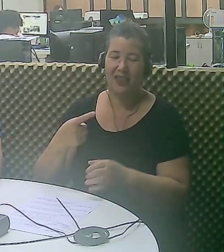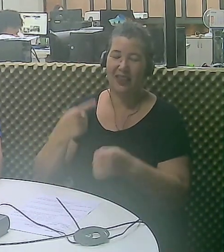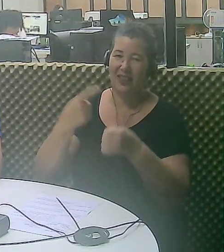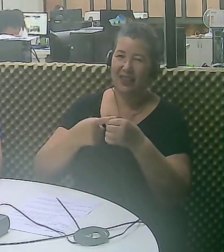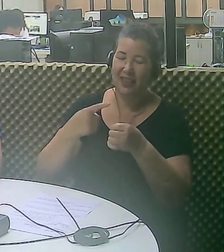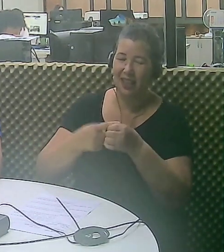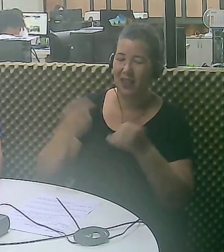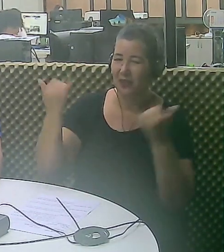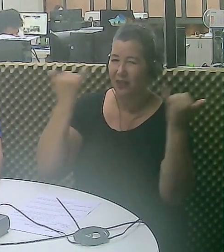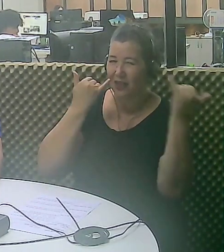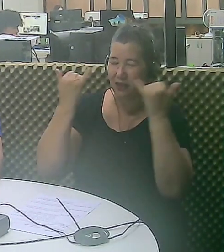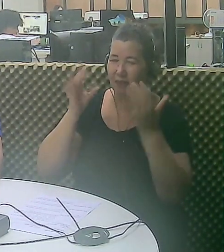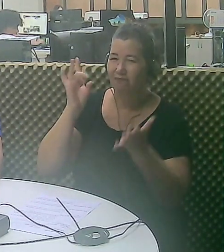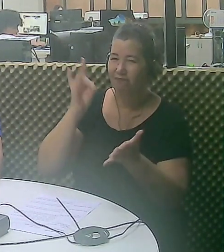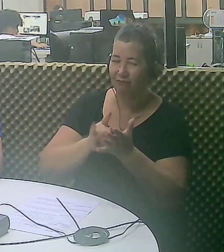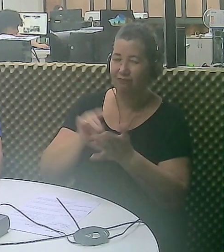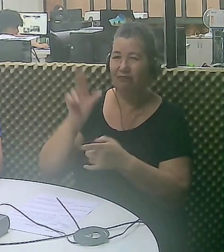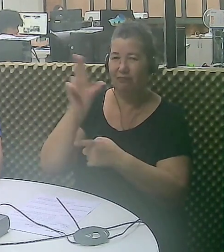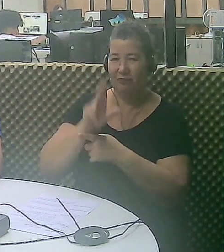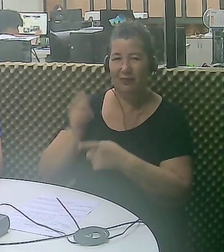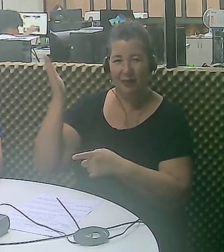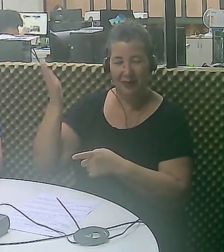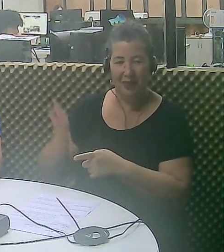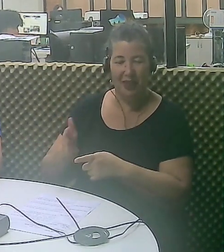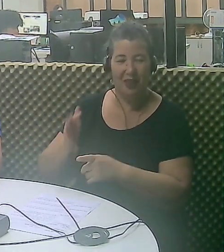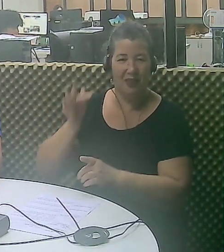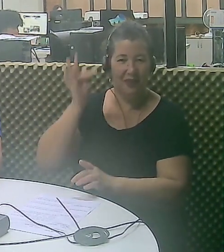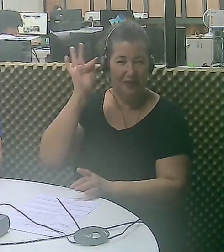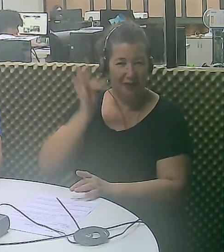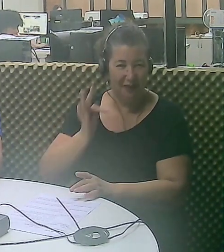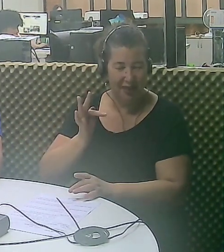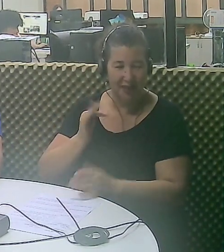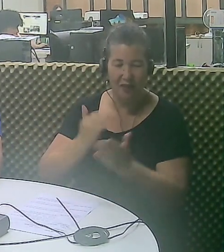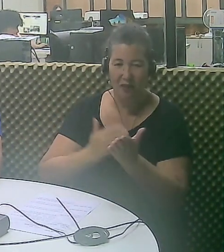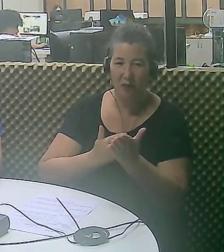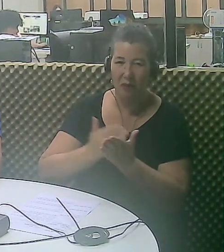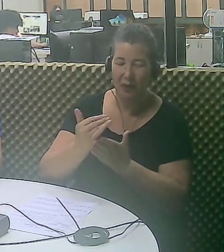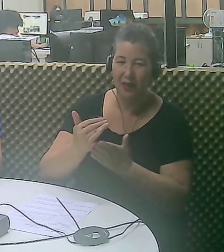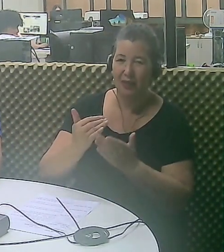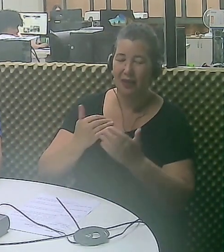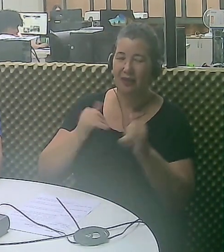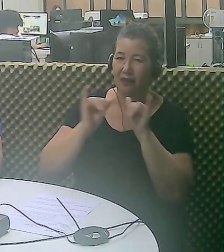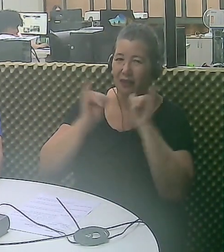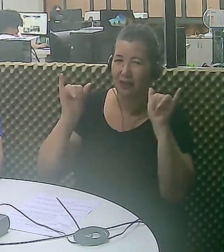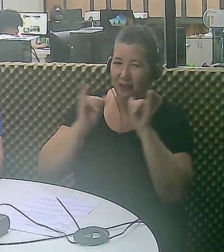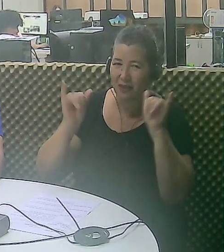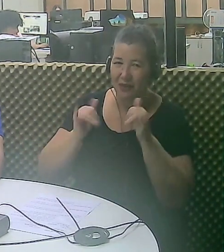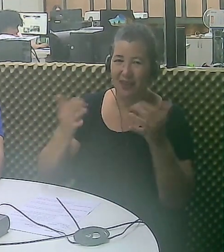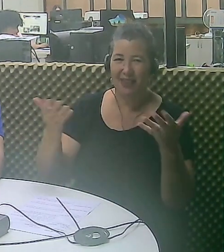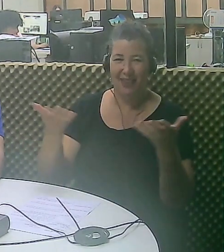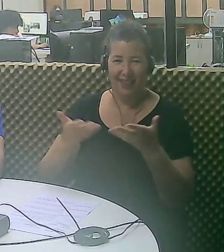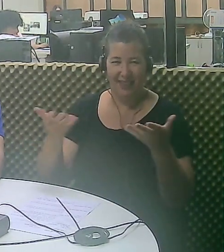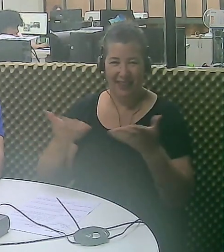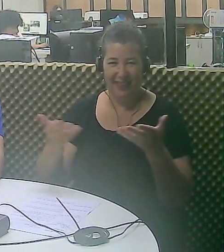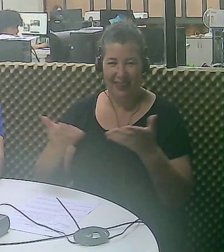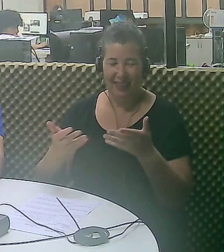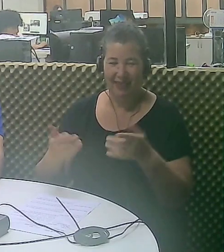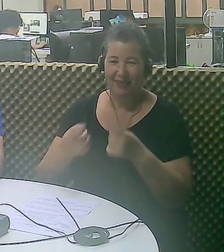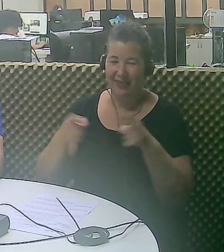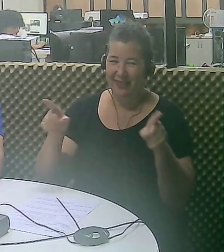fato acontece em Uberlândia. Eu sou o Fernando Cássio e começamos com os destaques da edição de hoje.